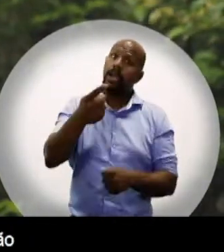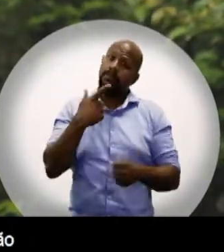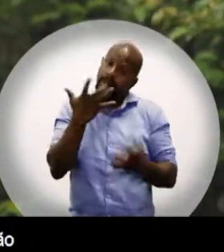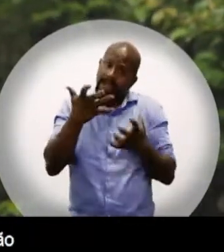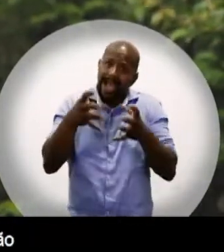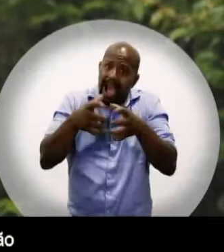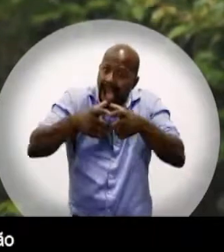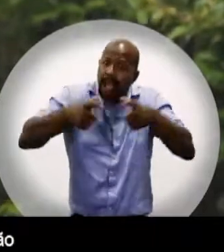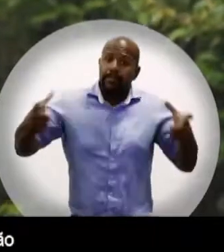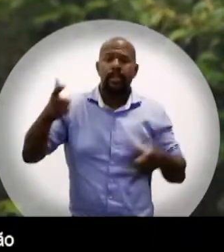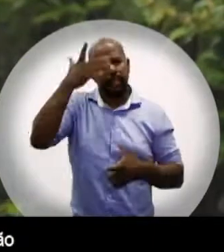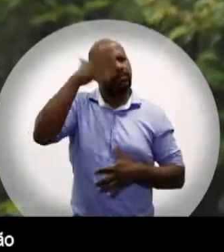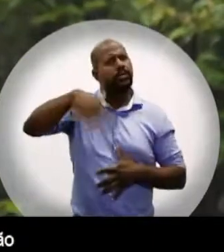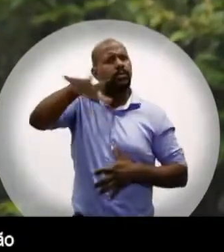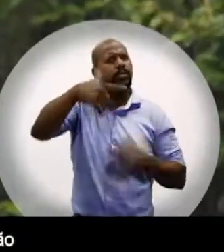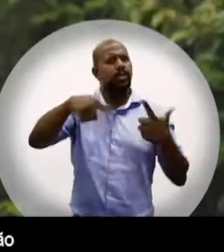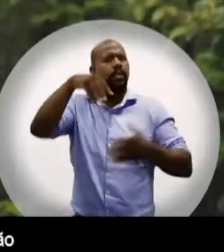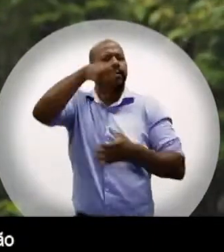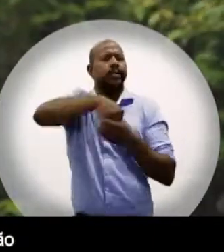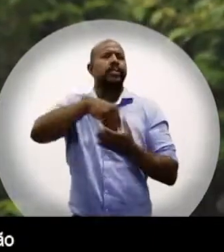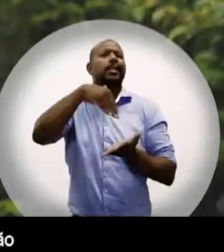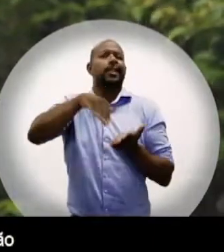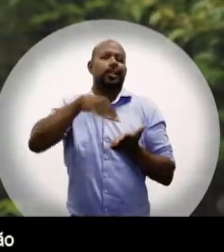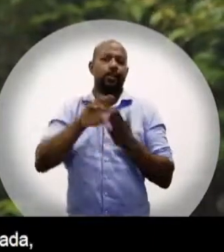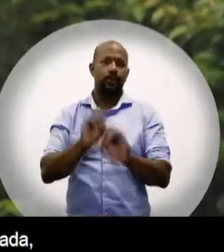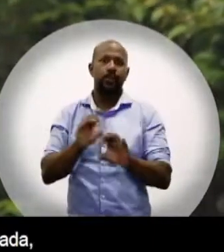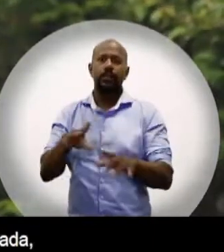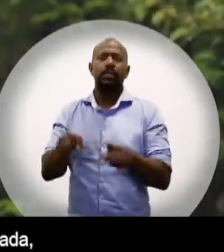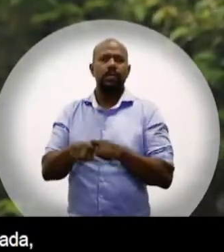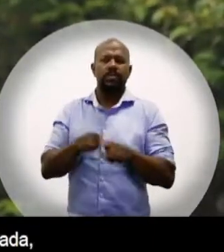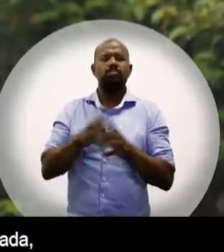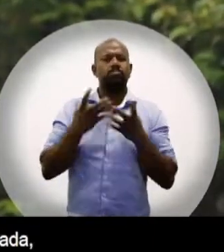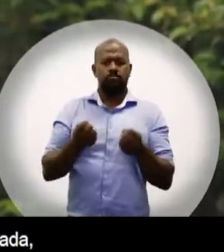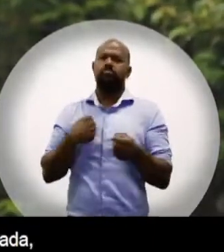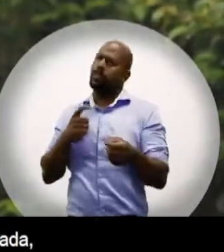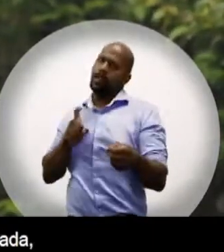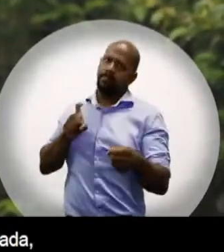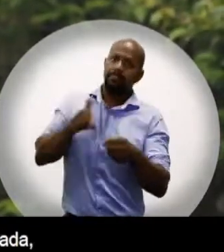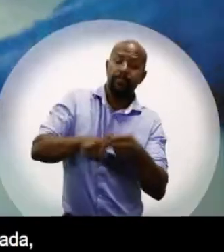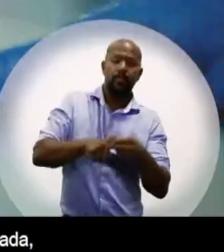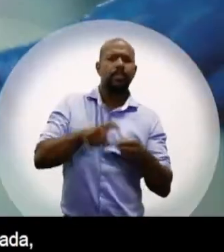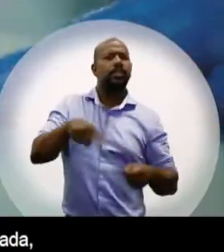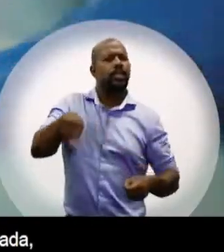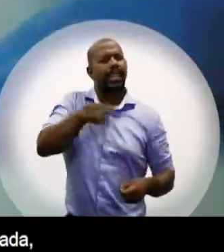E as próprias pessoas da Secretaria de Educação se engajarem nessa